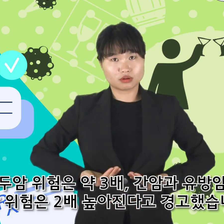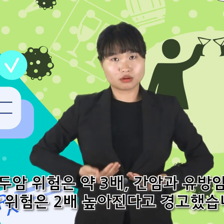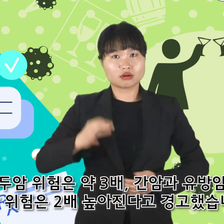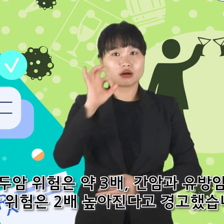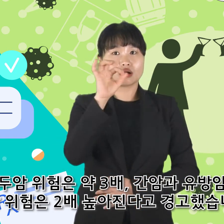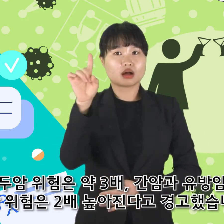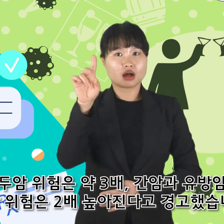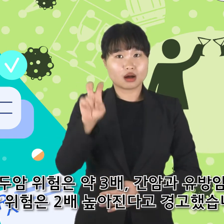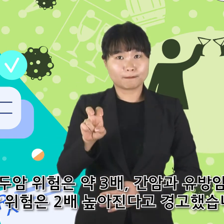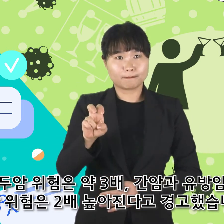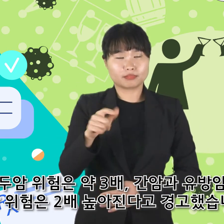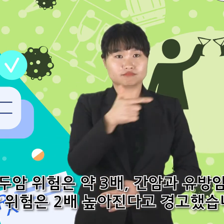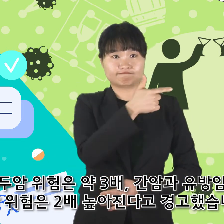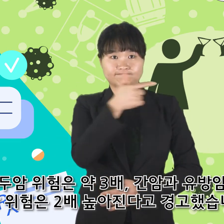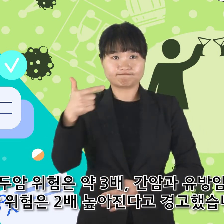간암과 유방암.